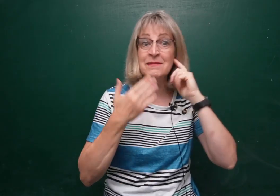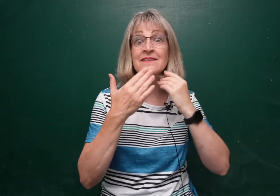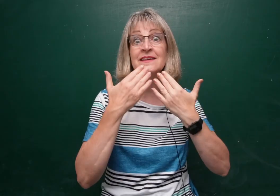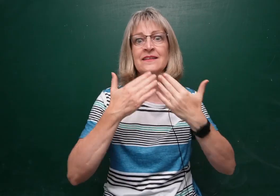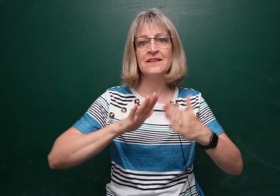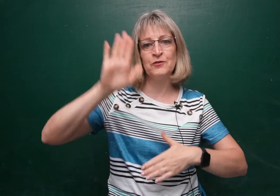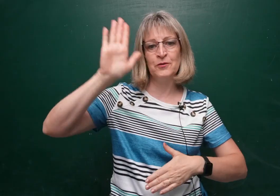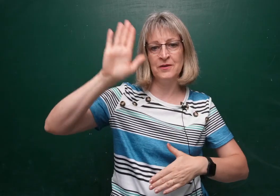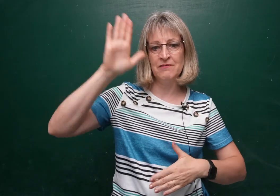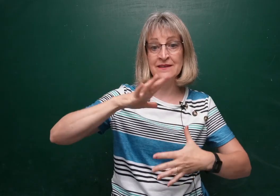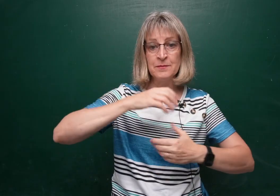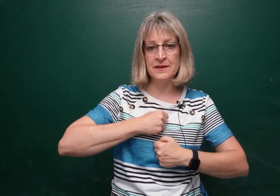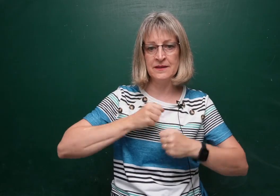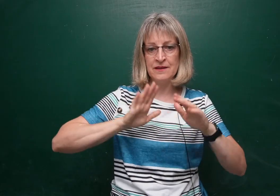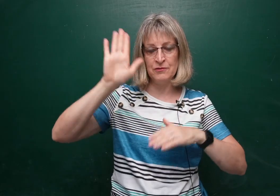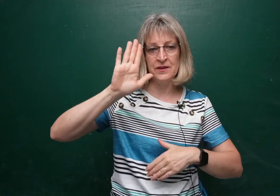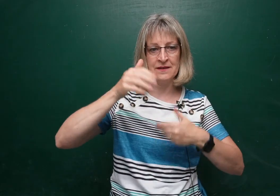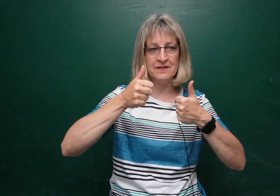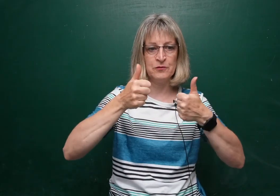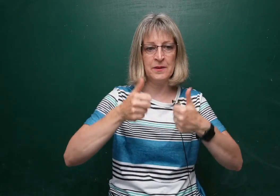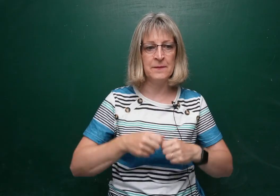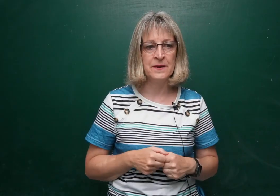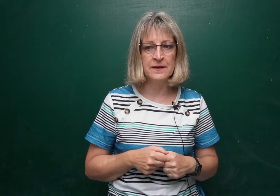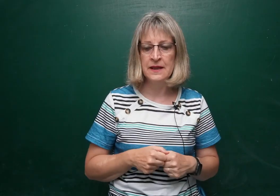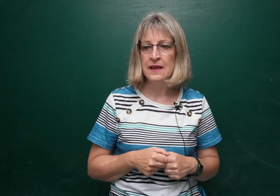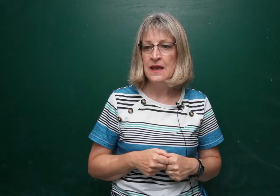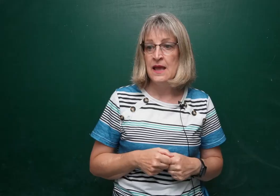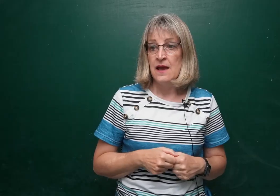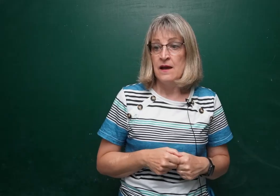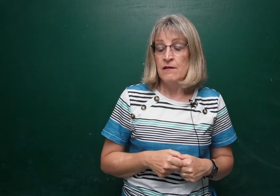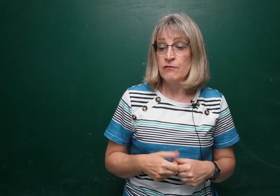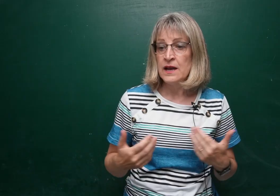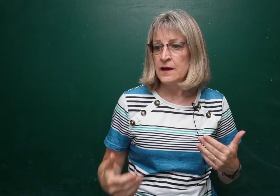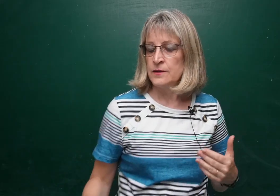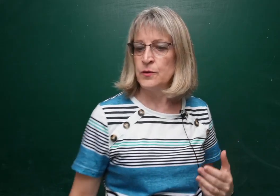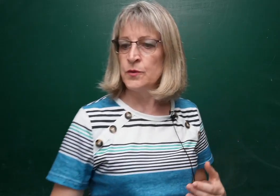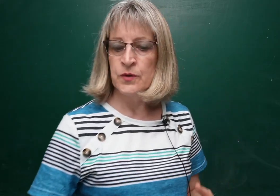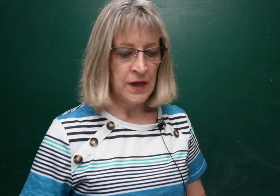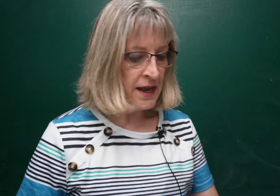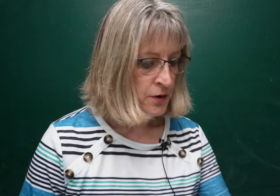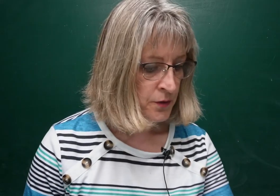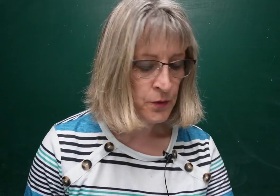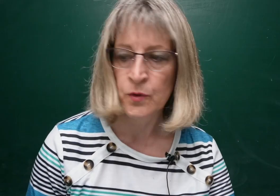Merci hein, d'avoir accepté hein, d'être volontaire, c'est super. Hein. Voilà, donc, alors, on